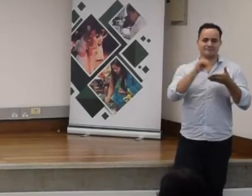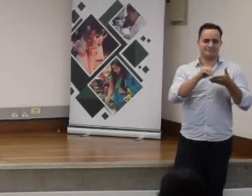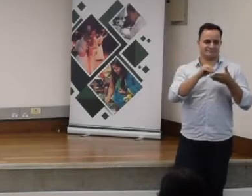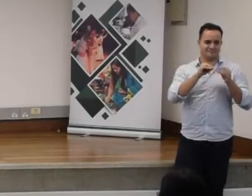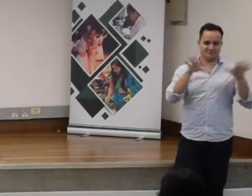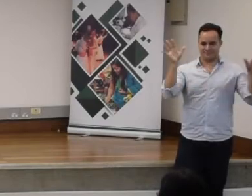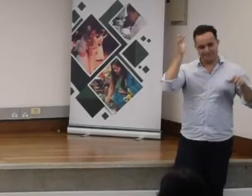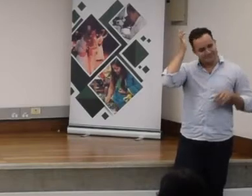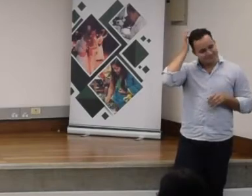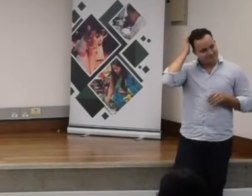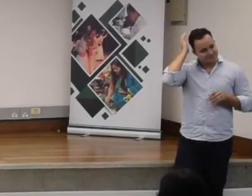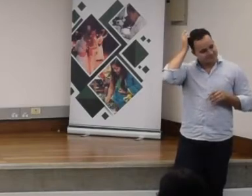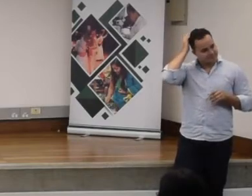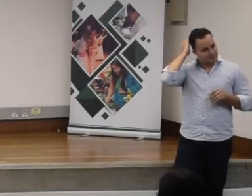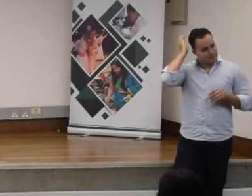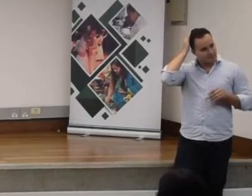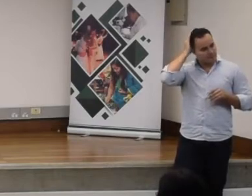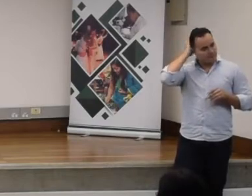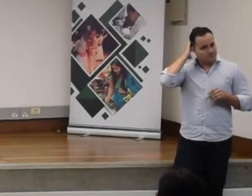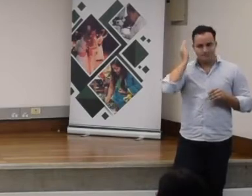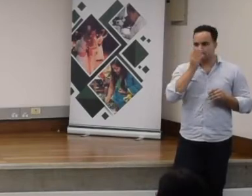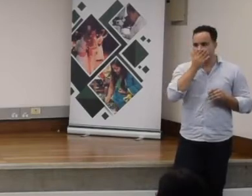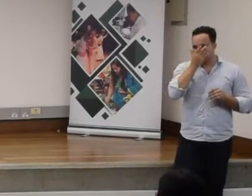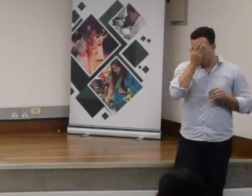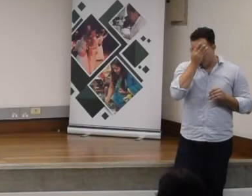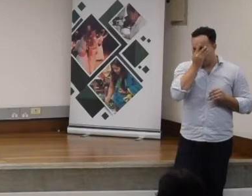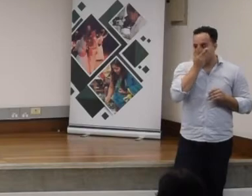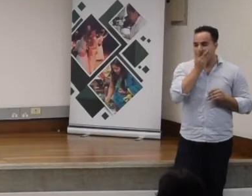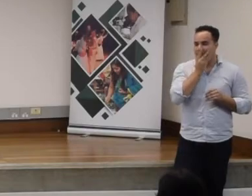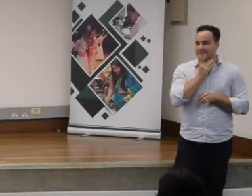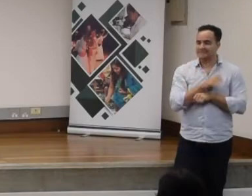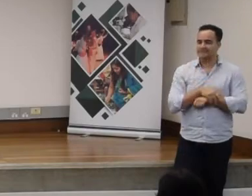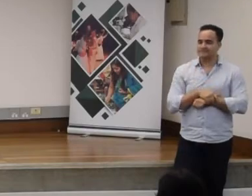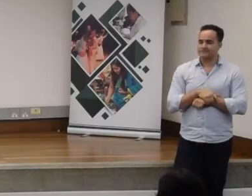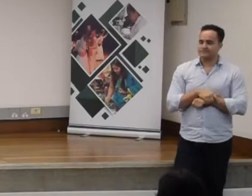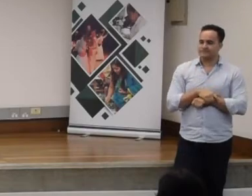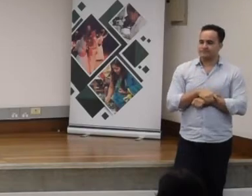La distribución del género en universidades públicas y universidades.